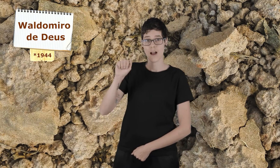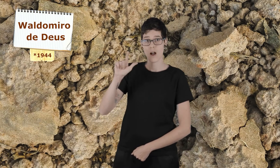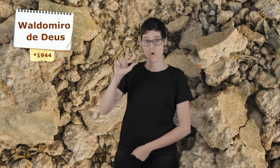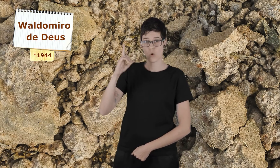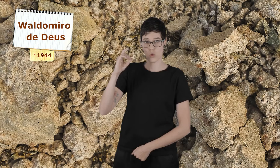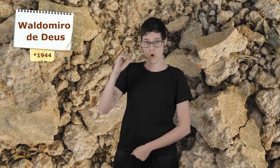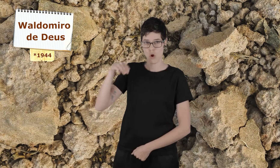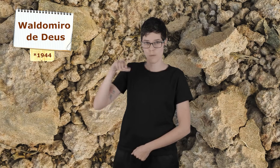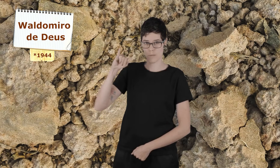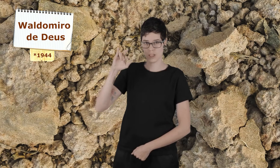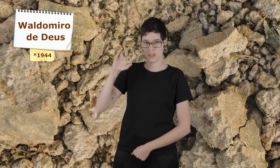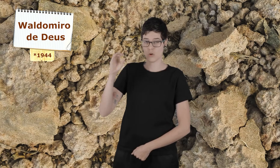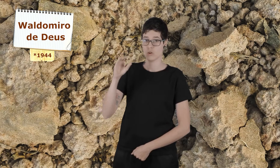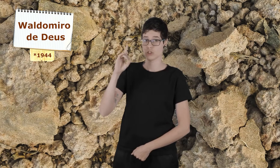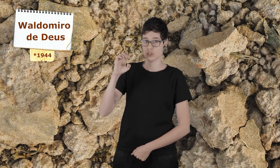Valdomiro de Deus.